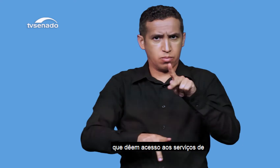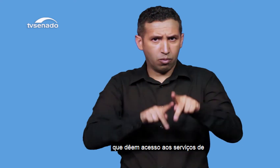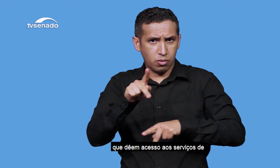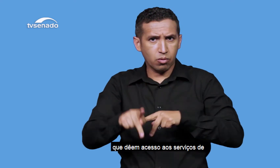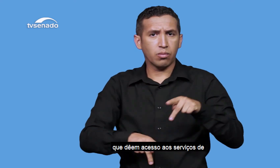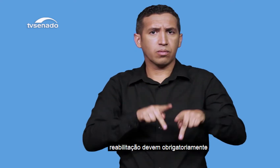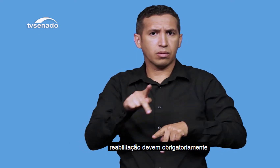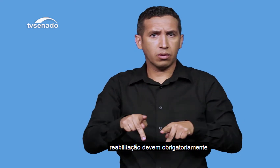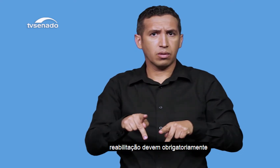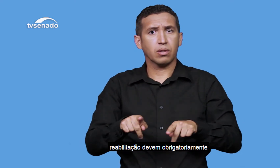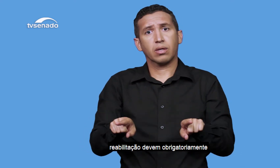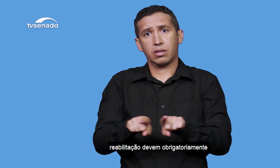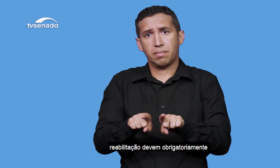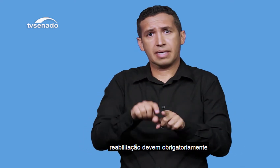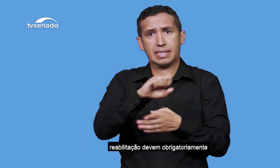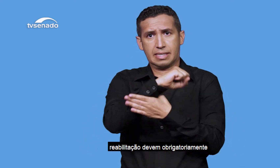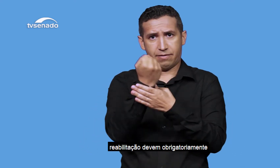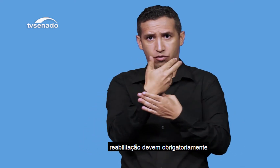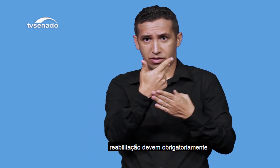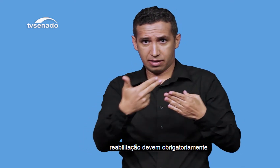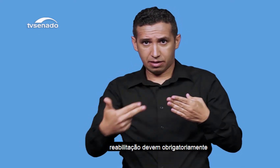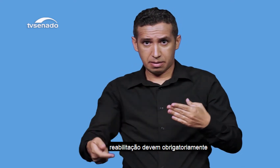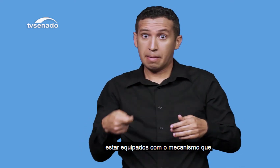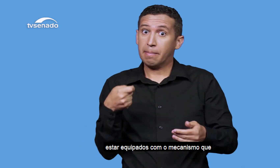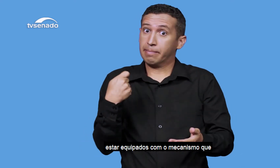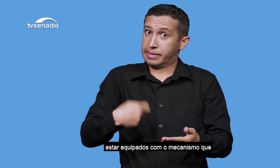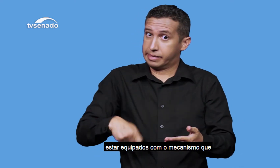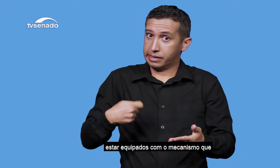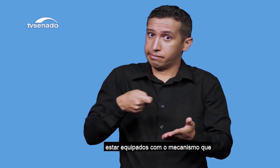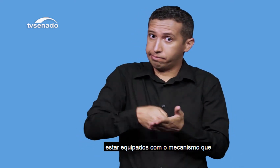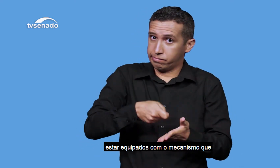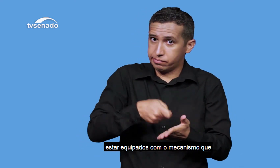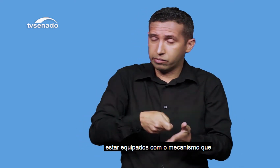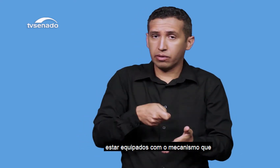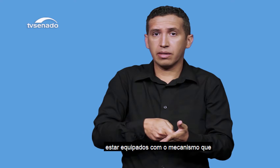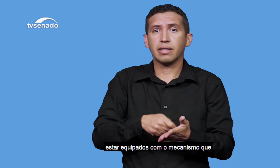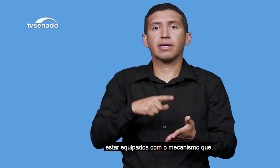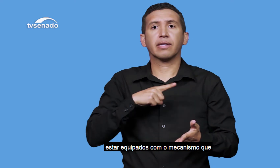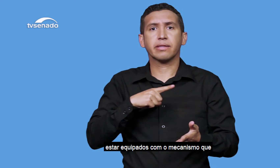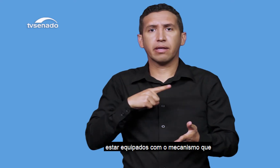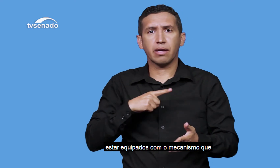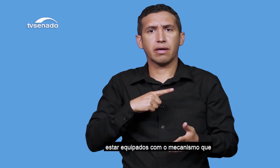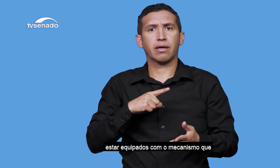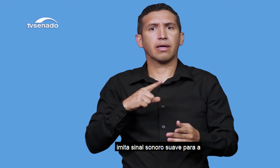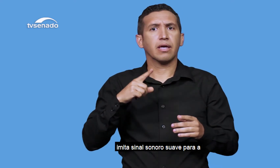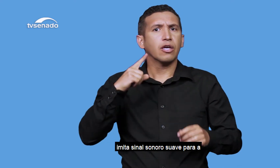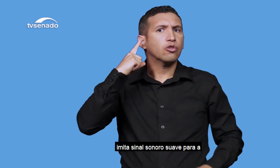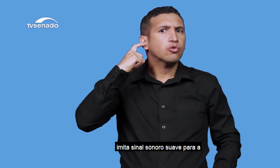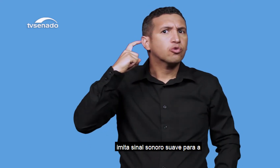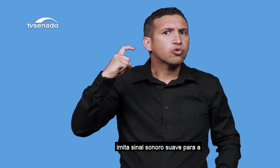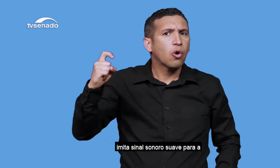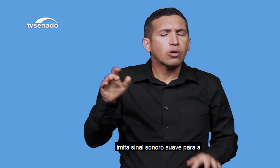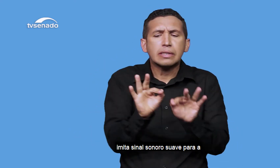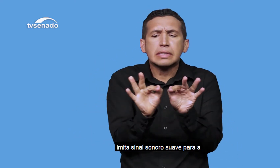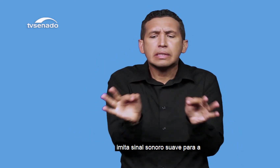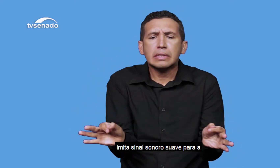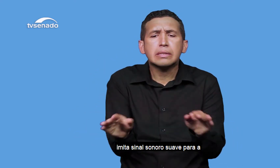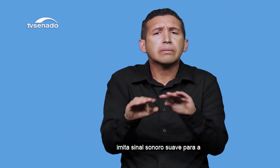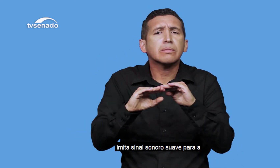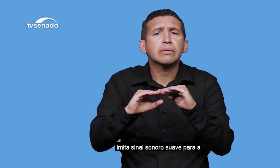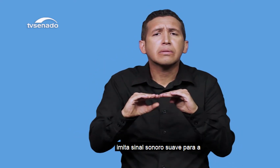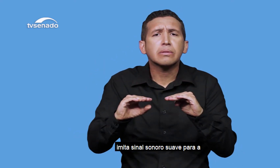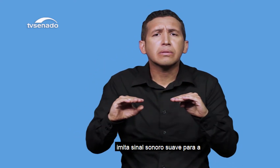ao serviço de reabilitação devem obrigatoriamente estar equipados com o mecanismo que emita sinal sonoro